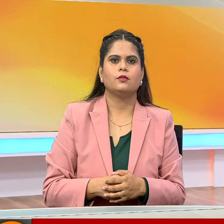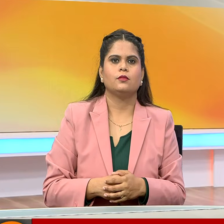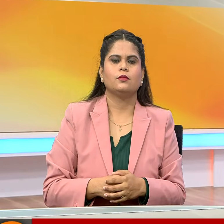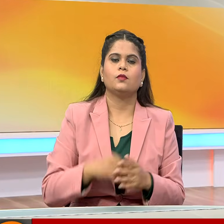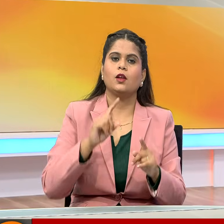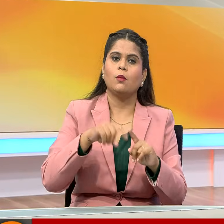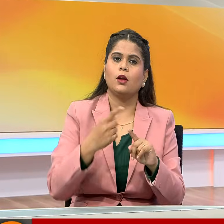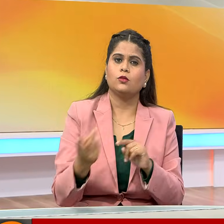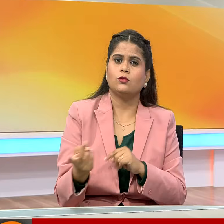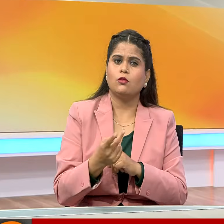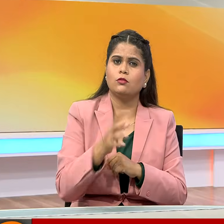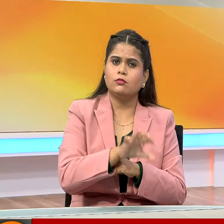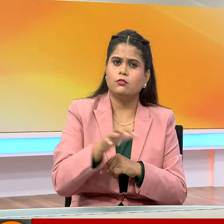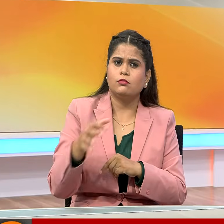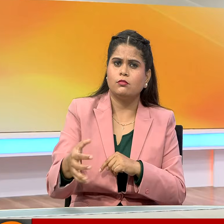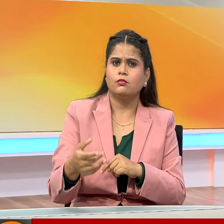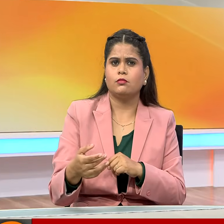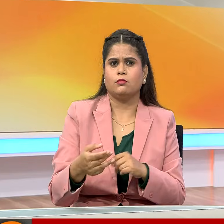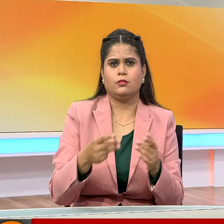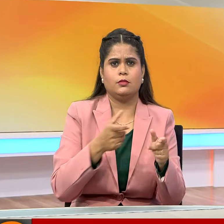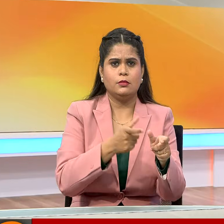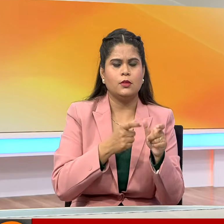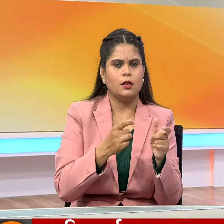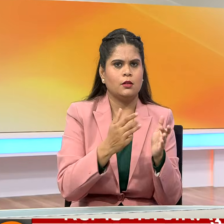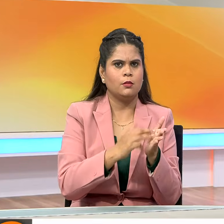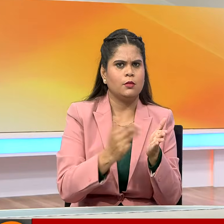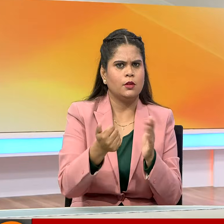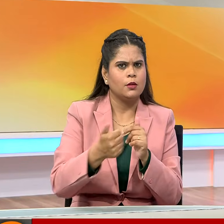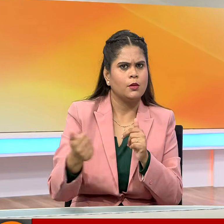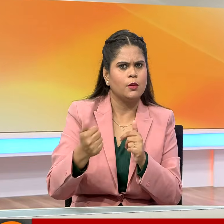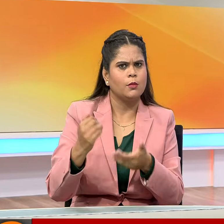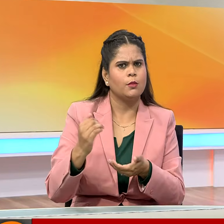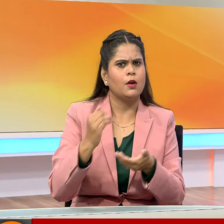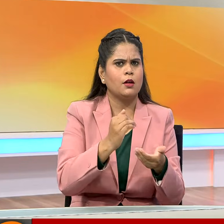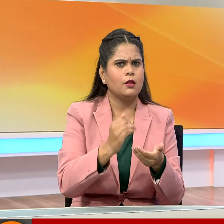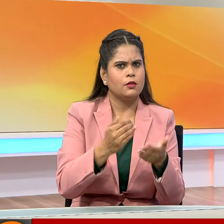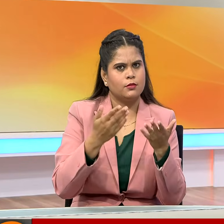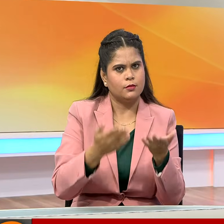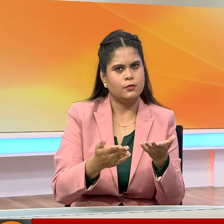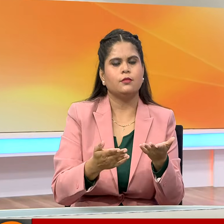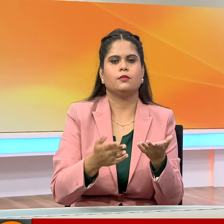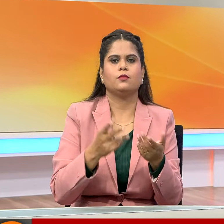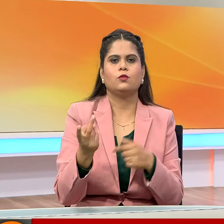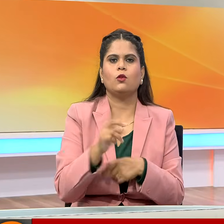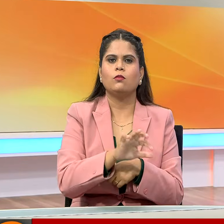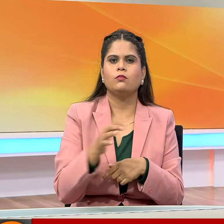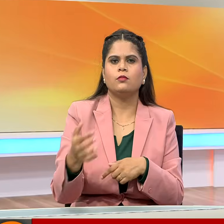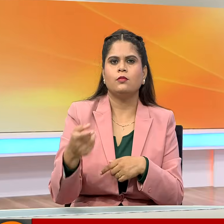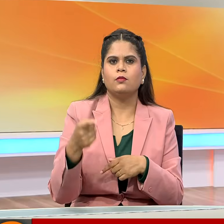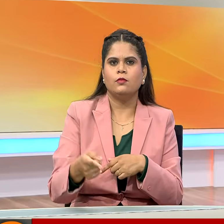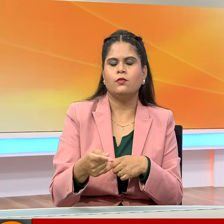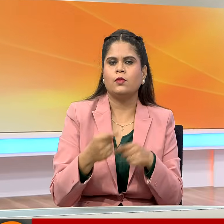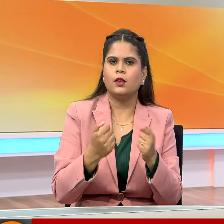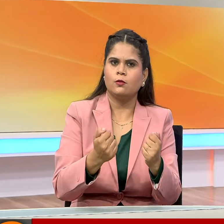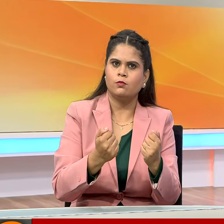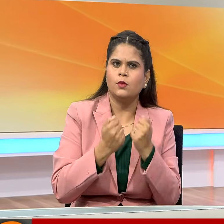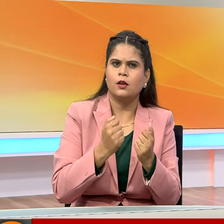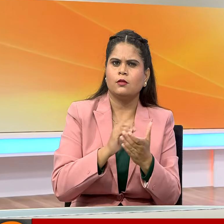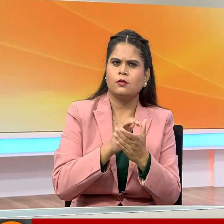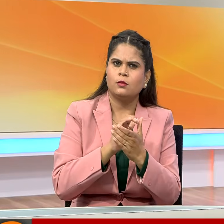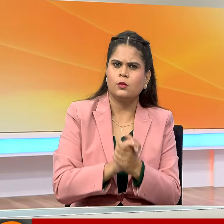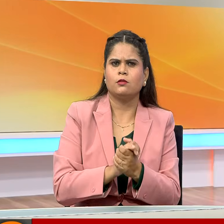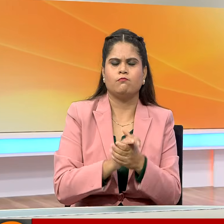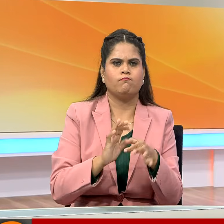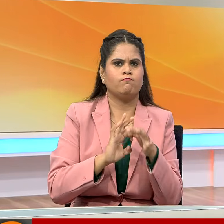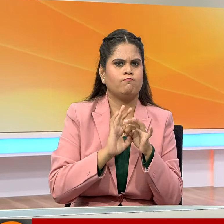साथ ही दोनों देशों के रक्षा मंत्रियों ने एक दूसरे को स्मृति चिन्ह और उपहार भेंट किए जो दोनों देशों के बीच मजबूत मित्रता और